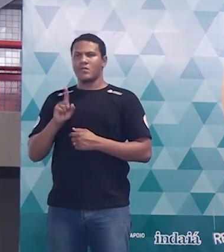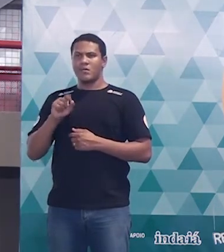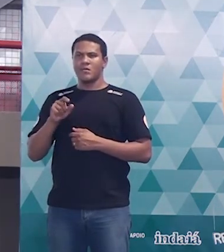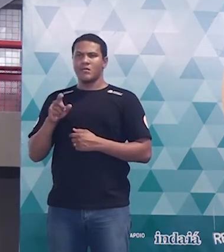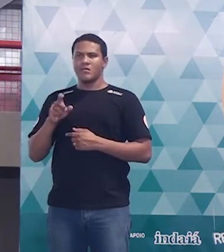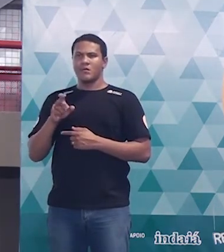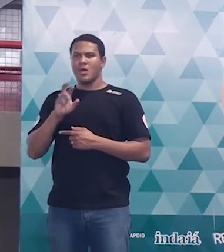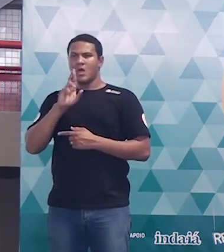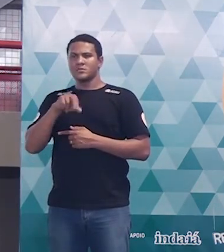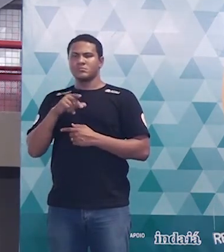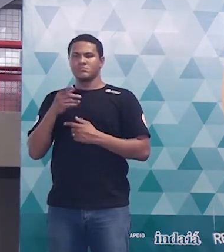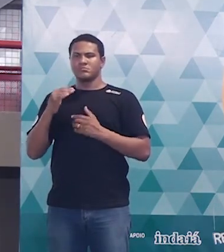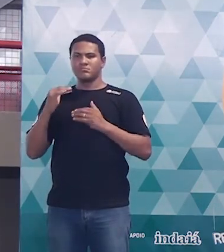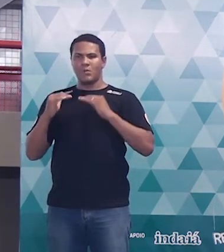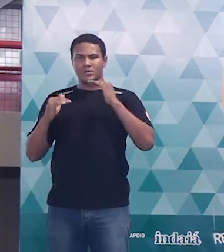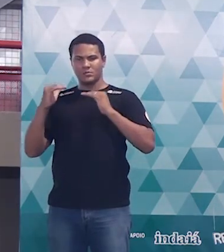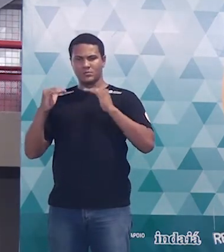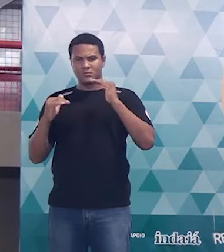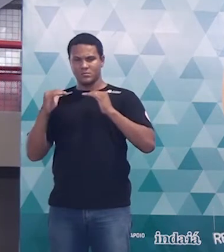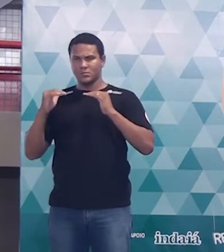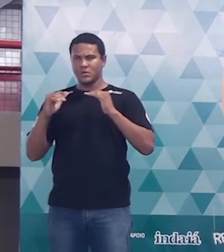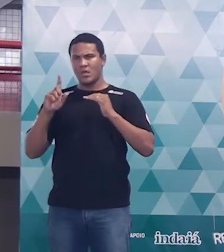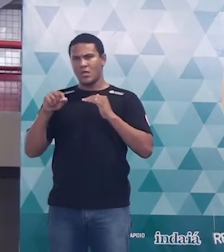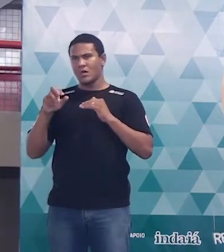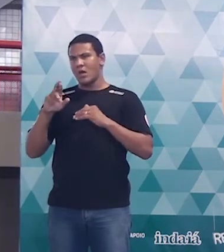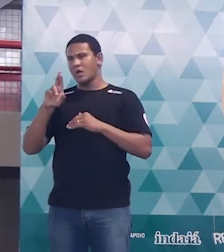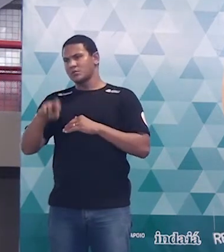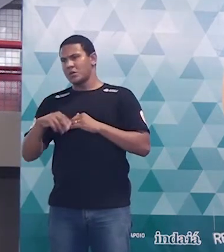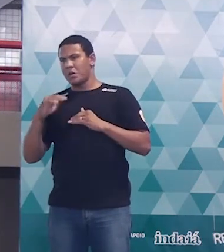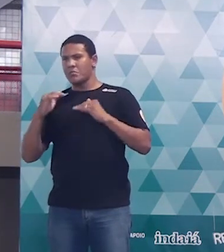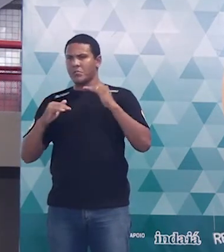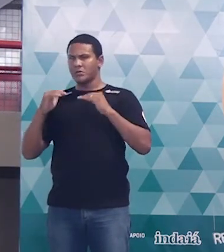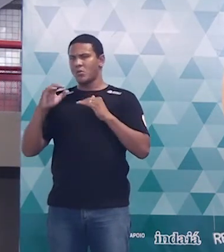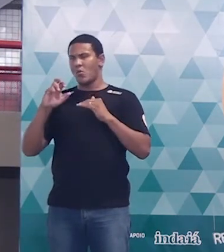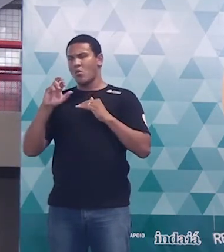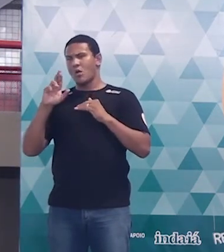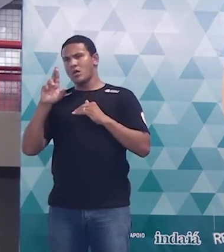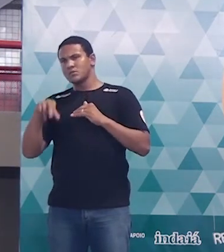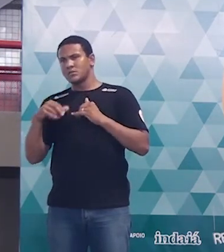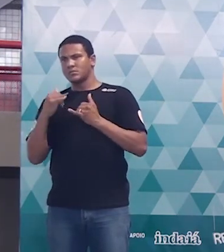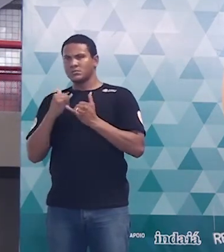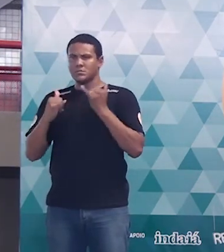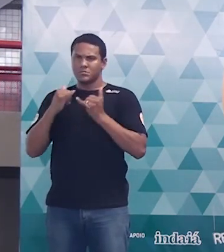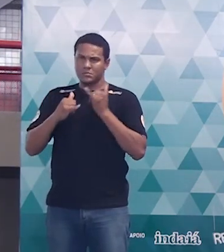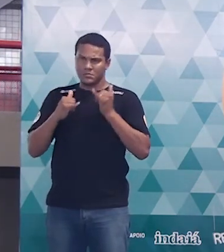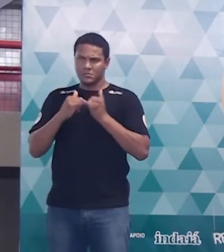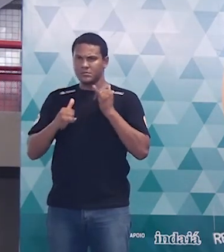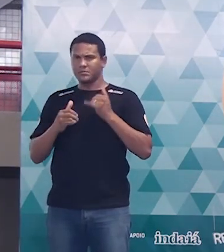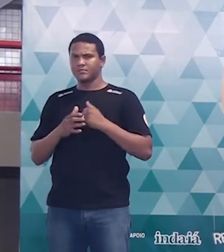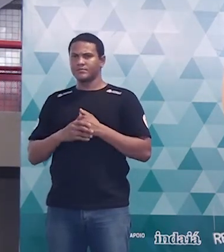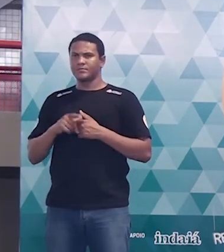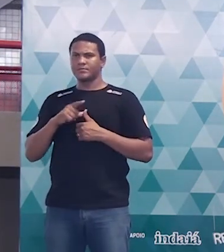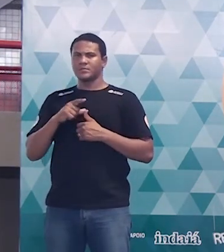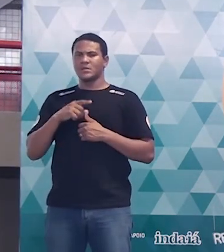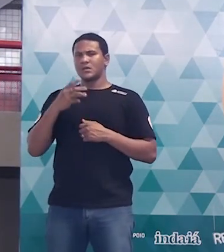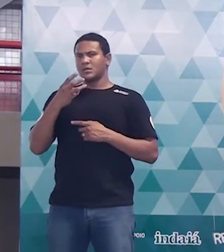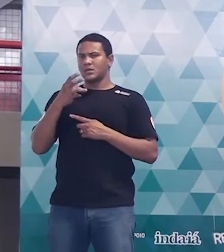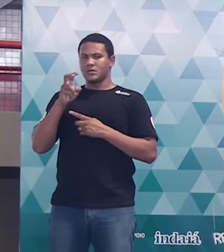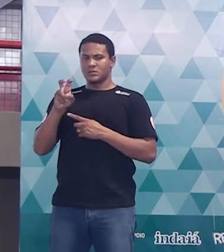razão de proporção, ou razão de semelhança. Olha só aqui, ó. 35 centavos por